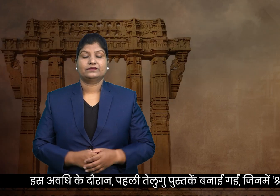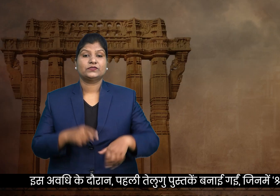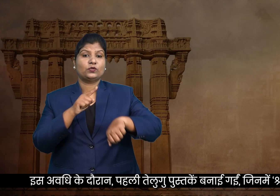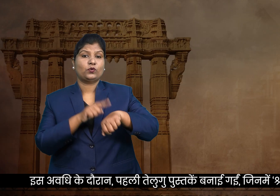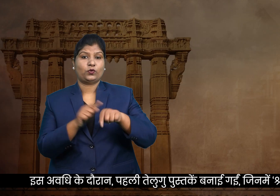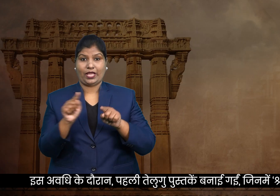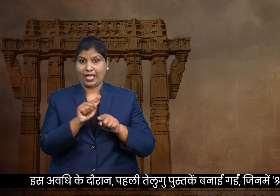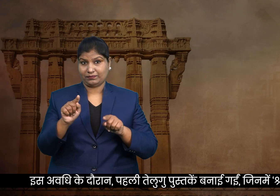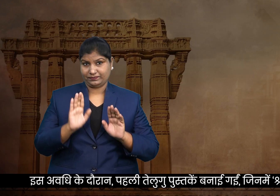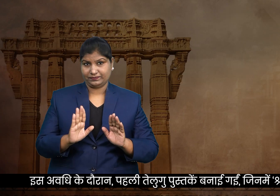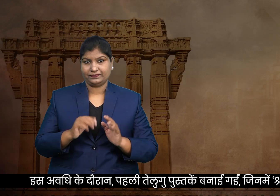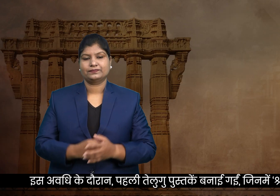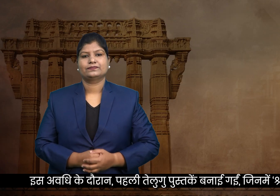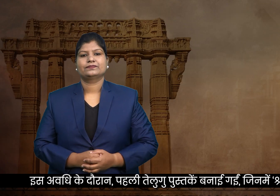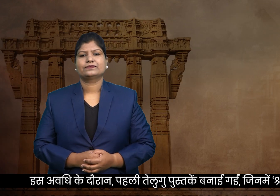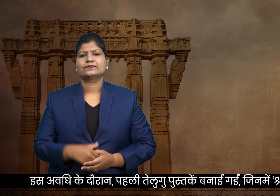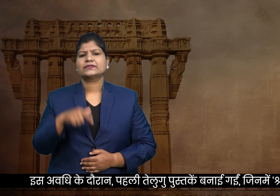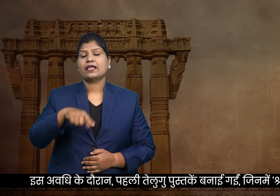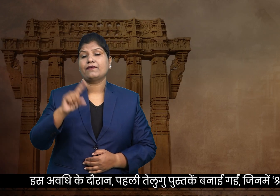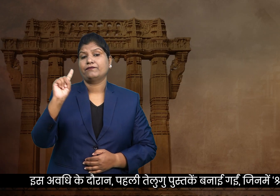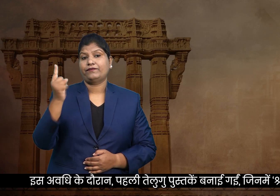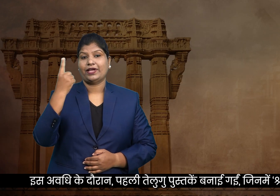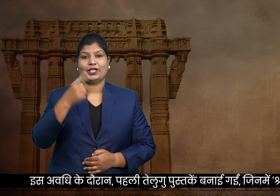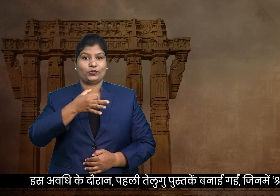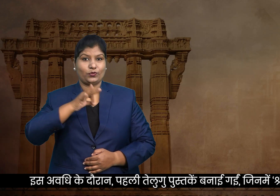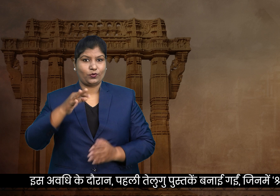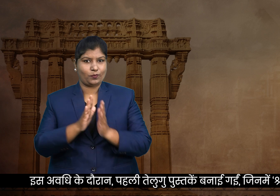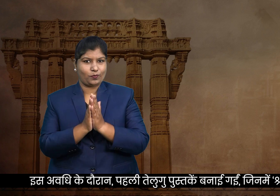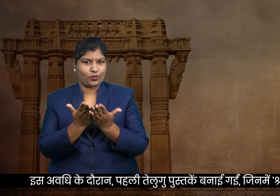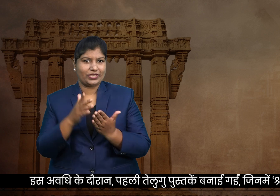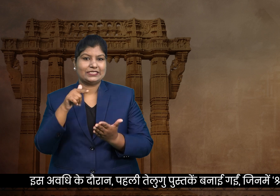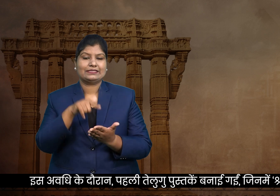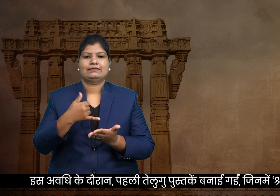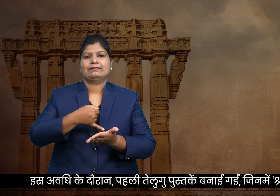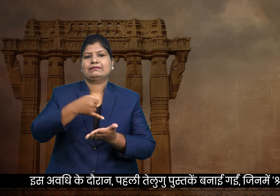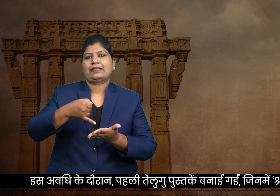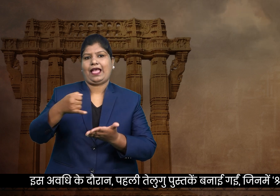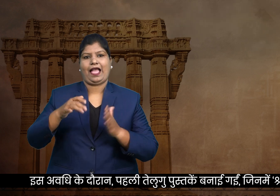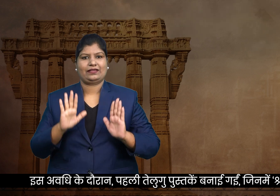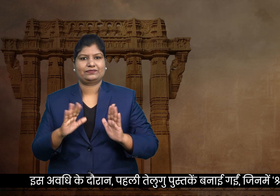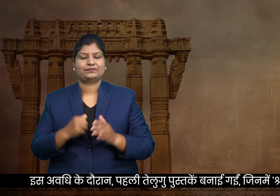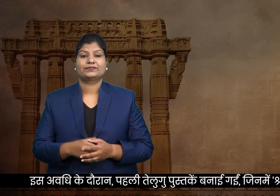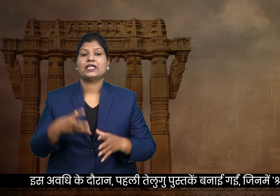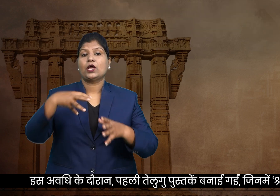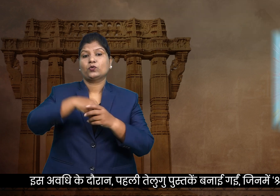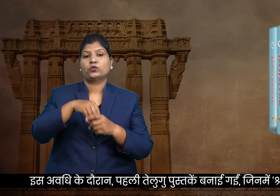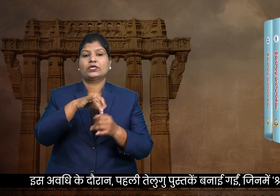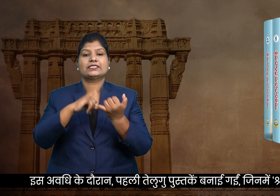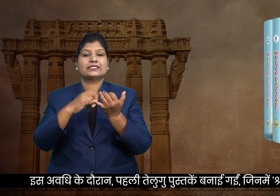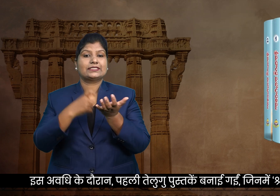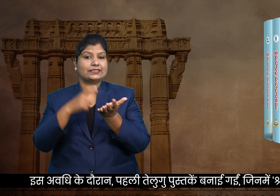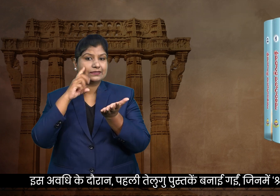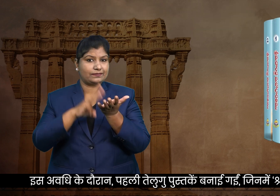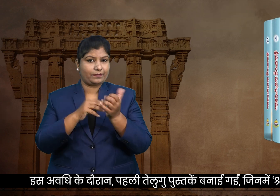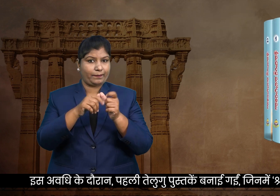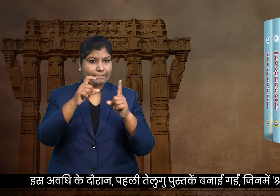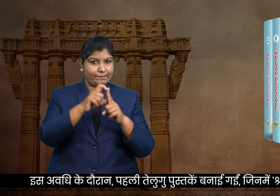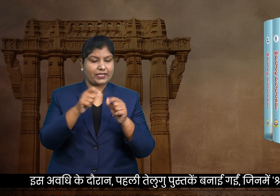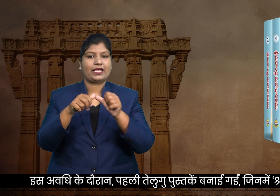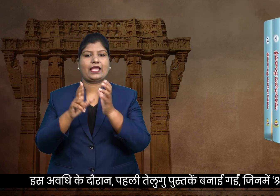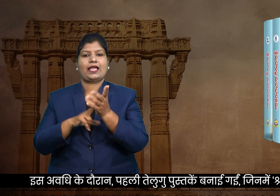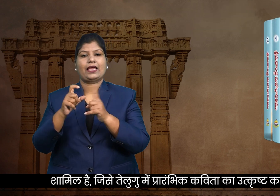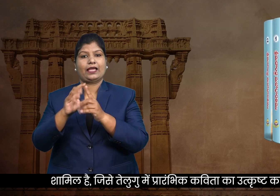इस अवधि के दौरान पहली तेलुगु पुस्तकें बनाई गईं, जिनमें श्रीमद्